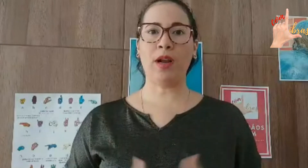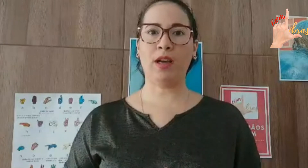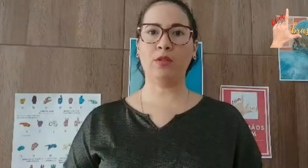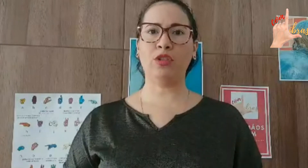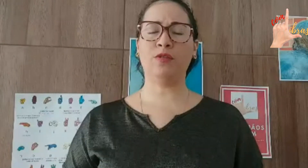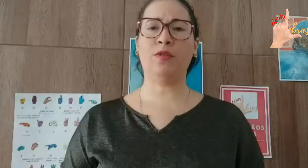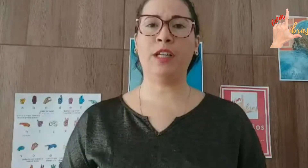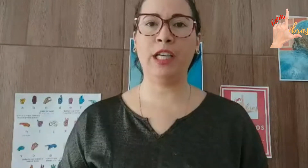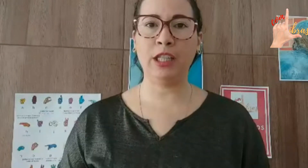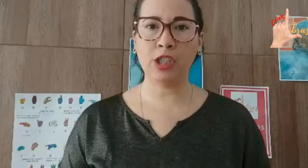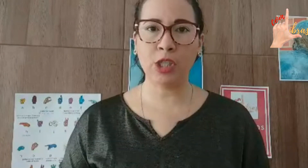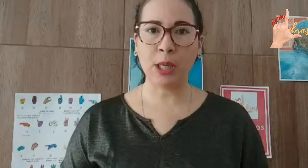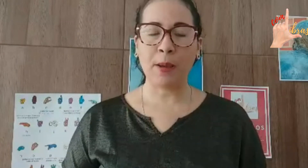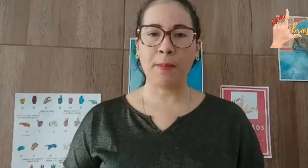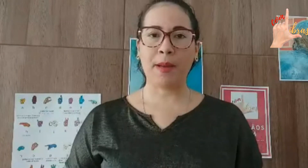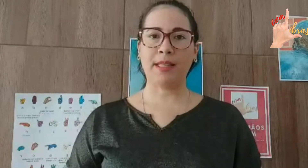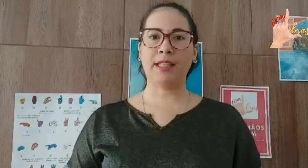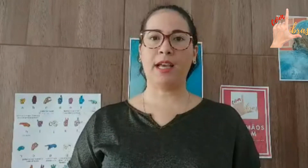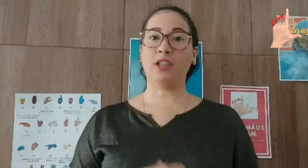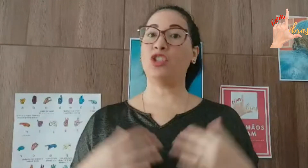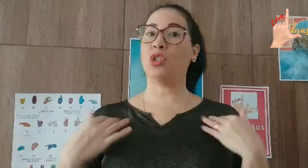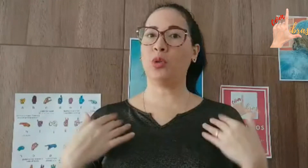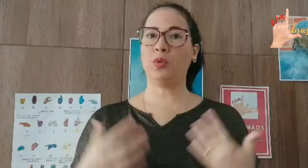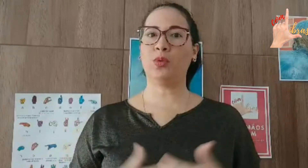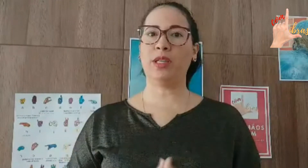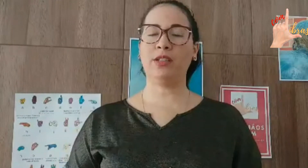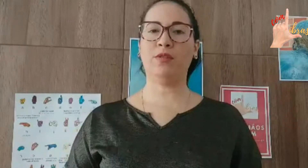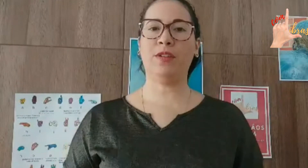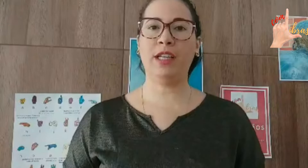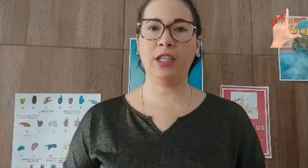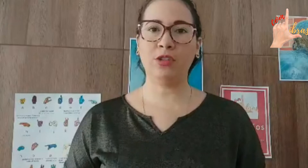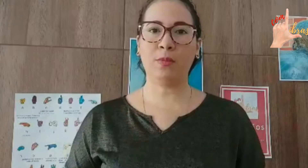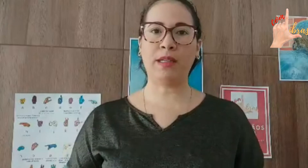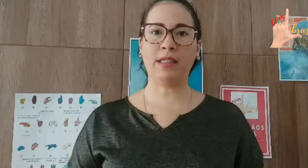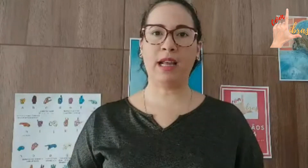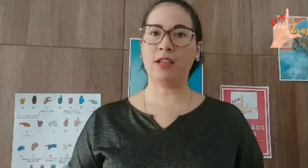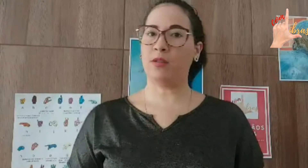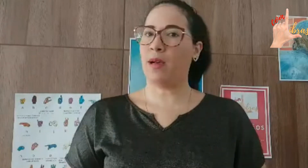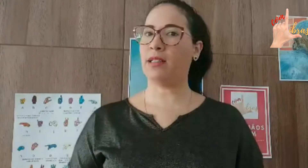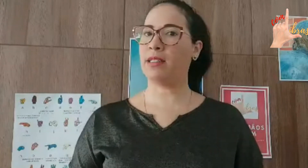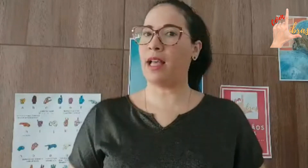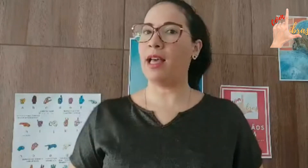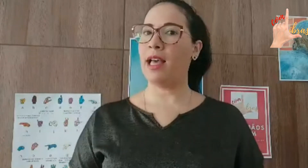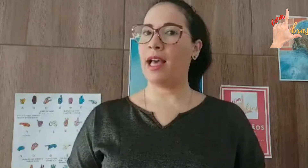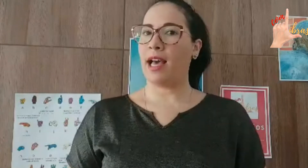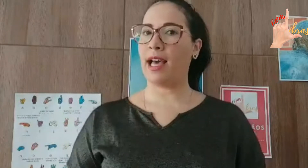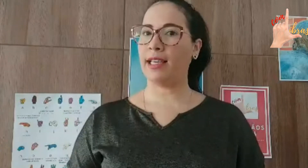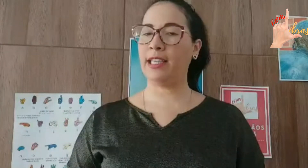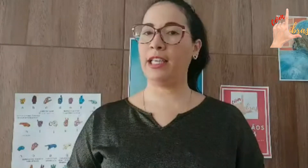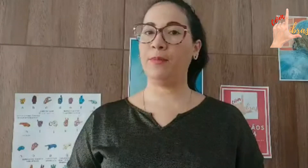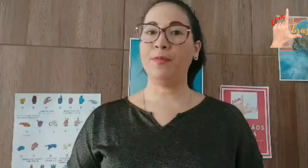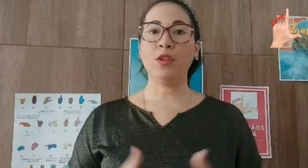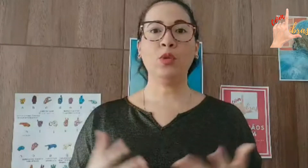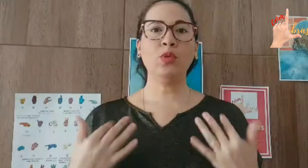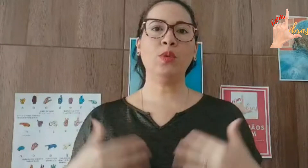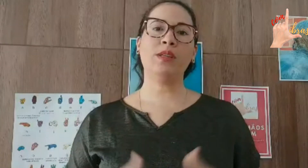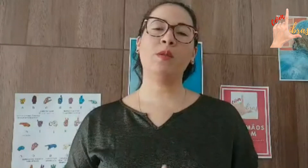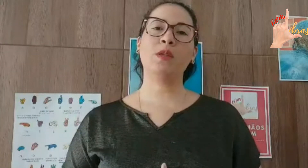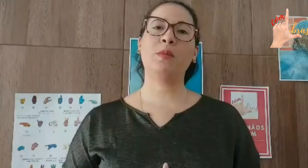corporal, de frente para trás, de tronco, né? De frente para trás, de balançar aqui. Tudo isso é uma